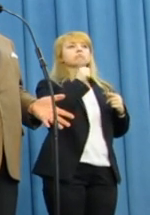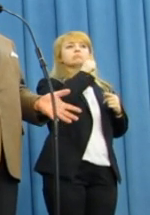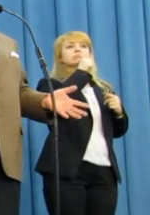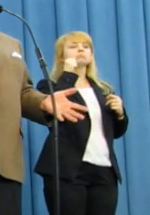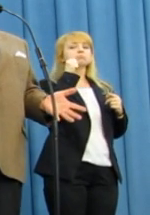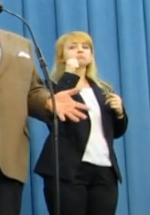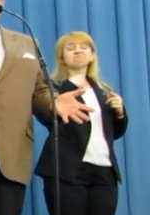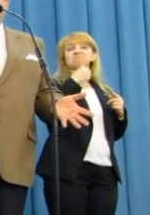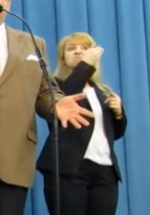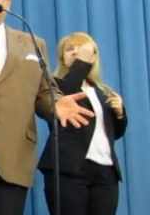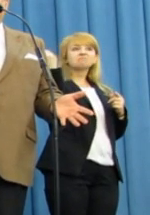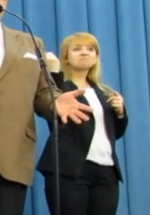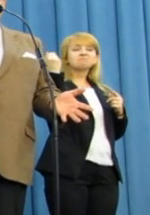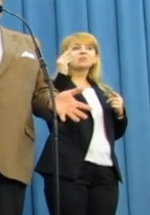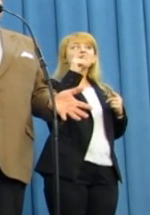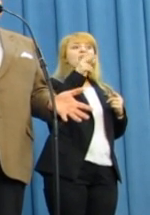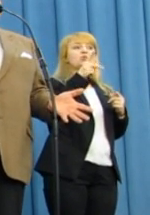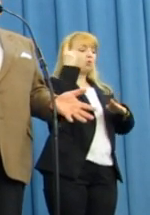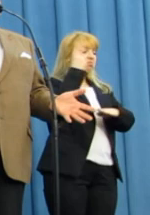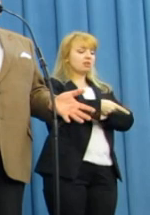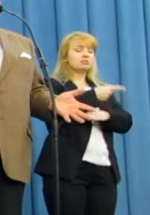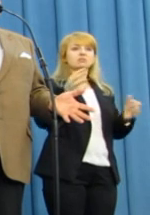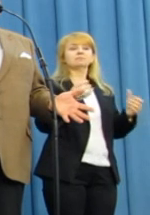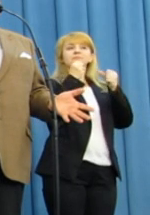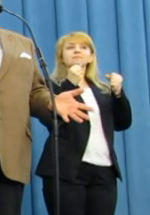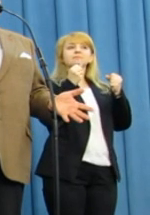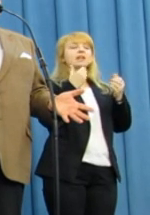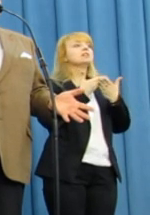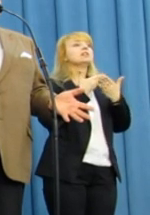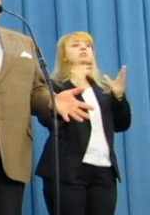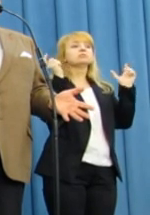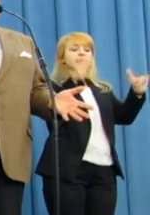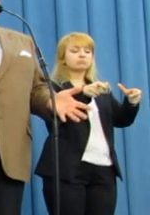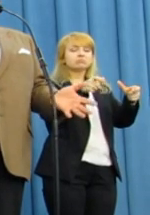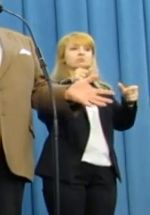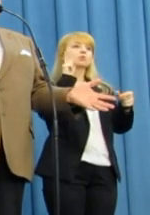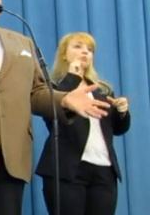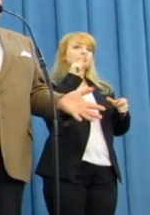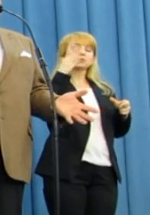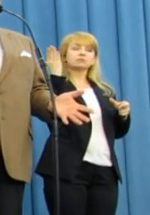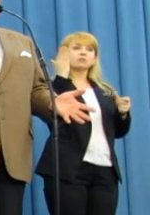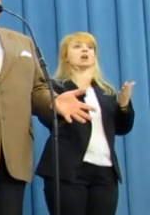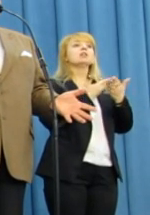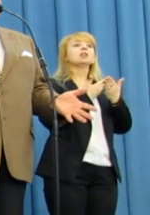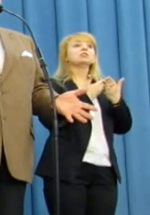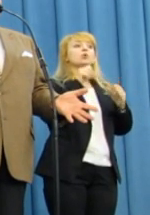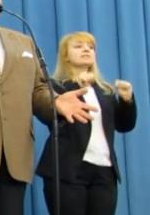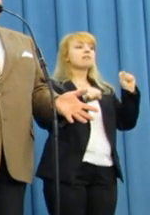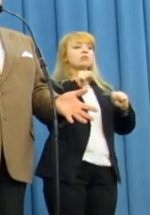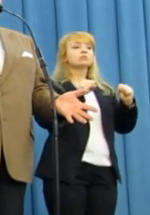Anonimowe, nie znamy tego prokuratora, który podjął tę decyzję akurat w tym dniu, żeby zatrzymać. Nie znamy nazwiska tego